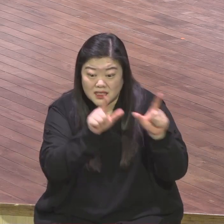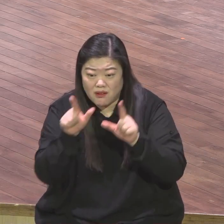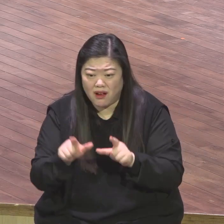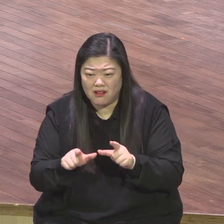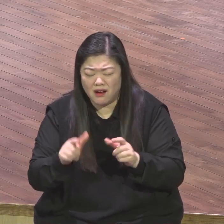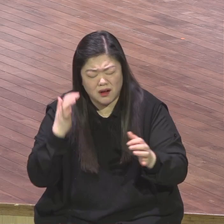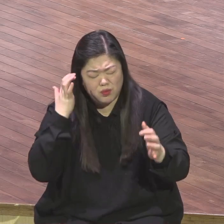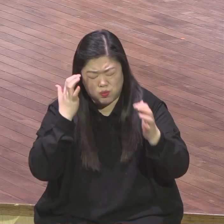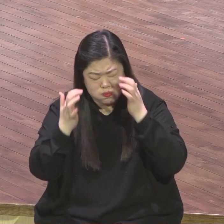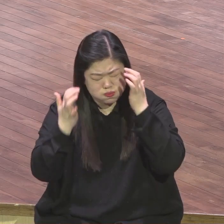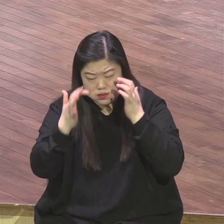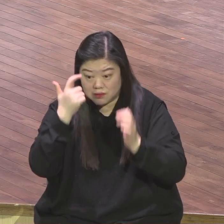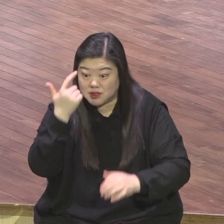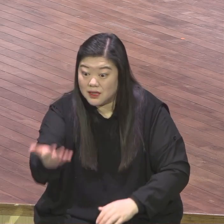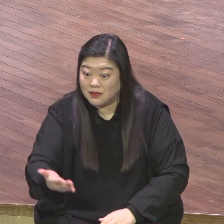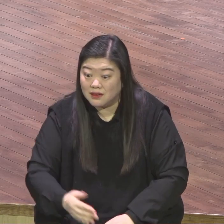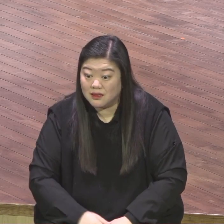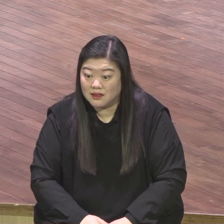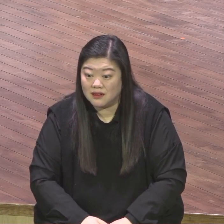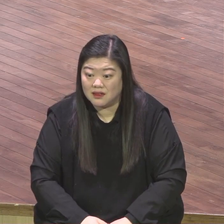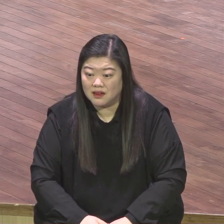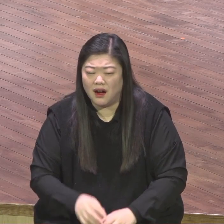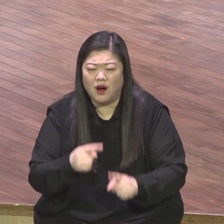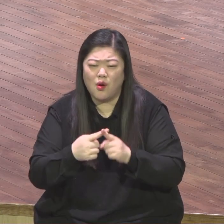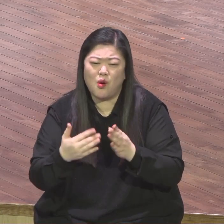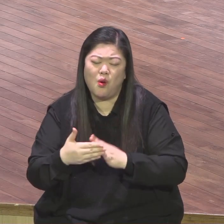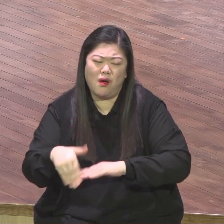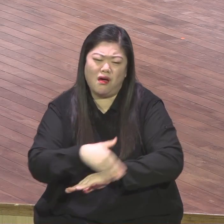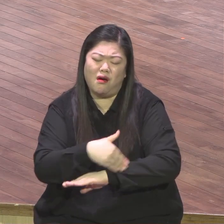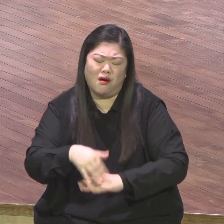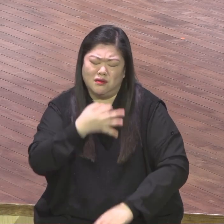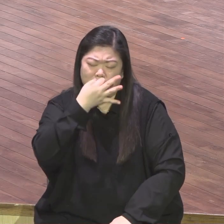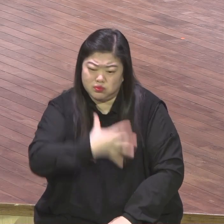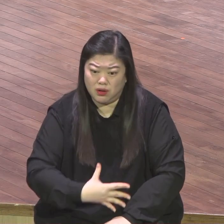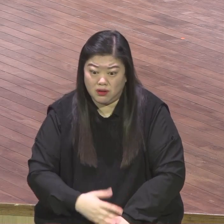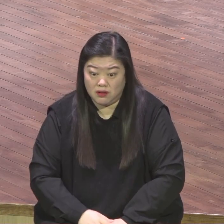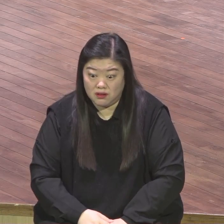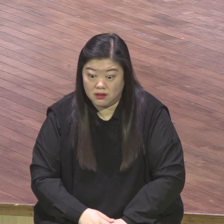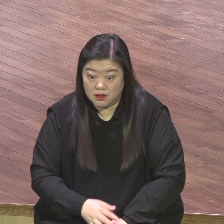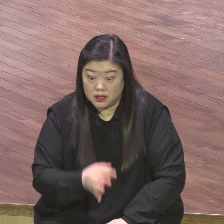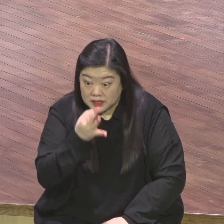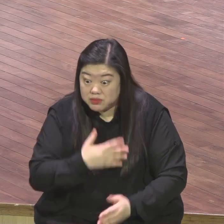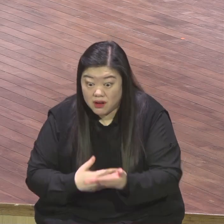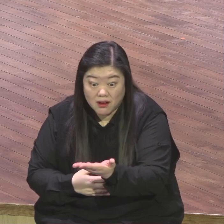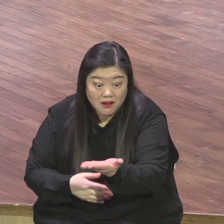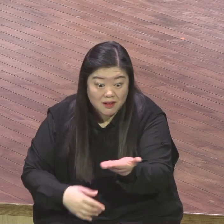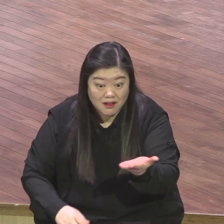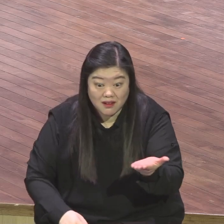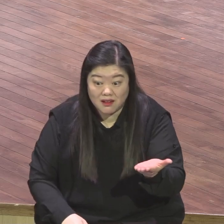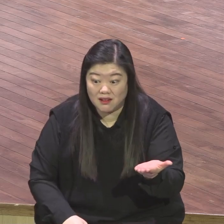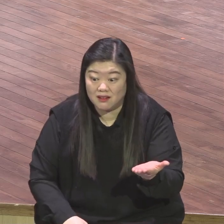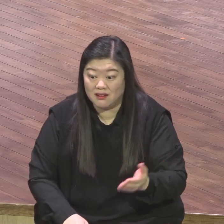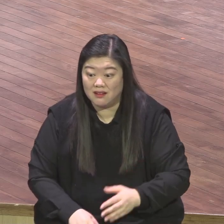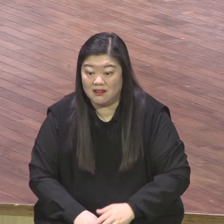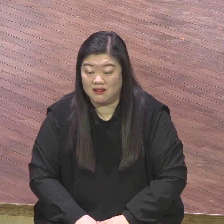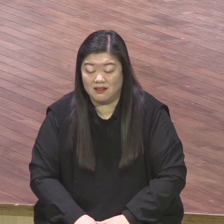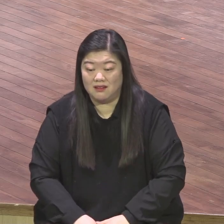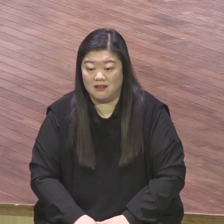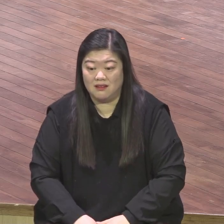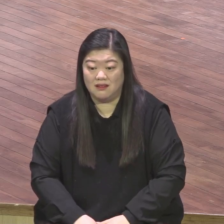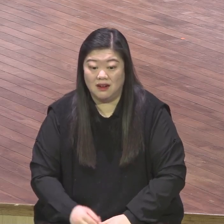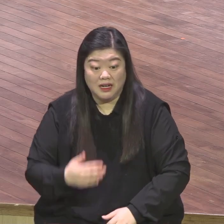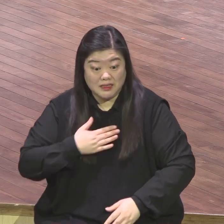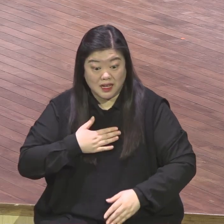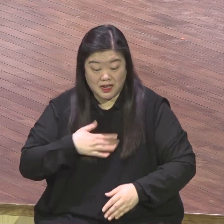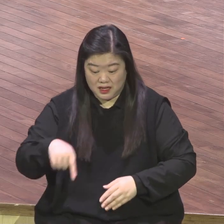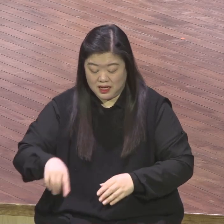그렇게 교회 다니기 힘듭니까? 저는 매일이 새롭는데. 아멘. 35년을 개척했지만 지금도 저는